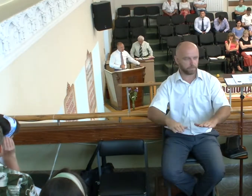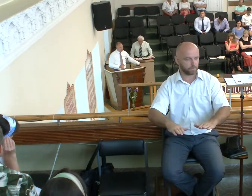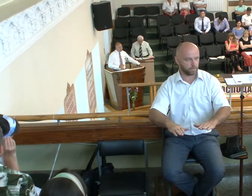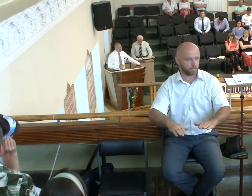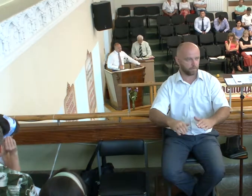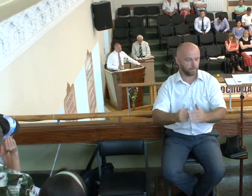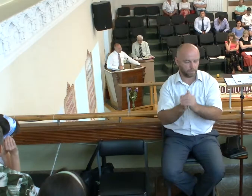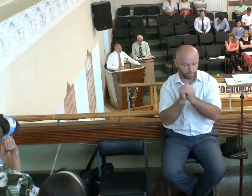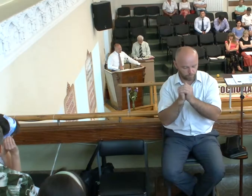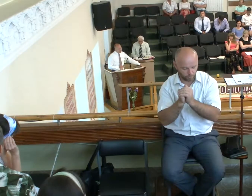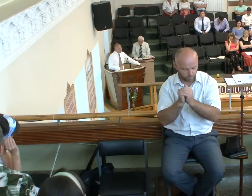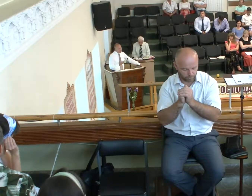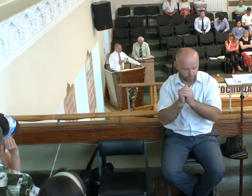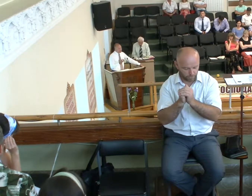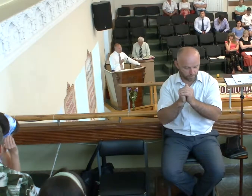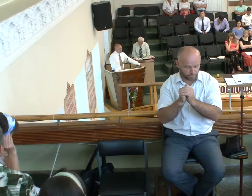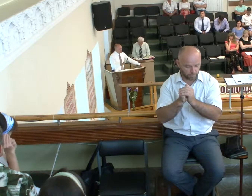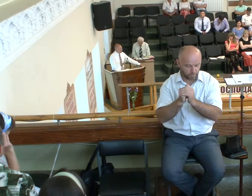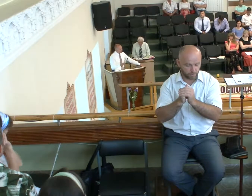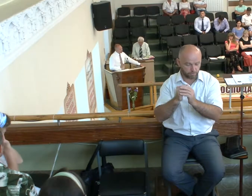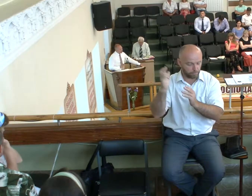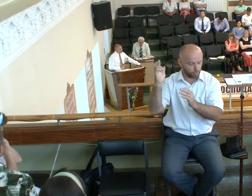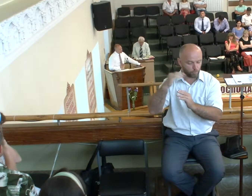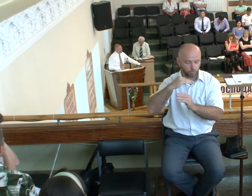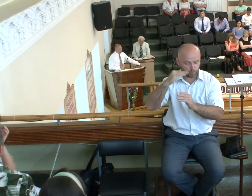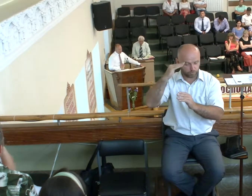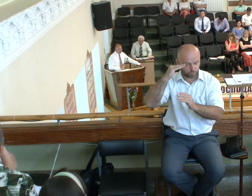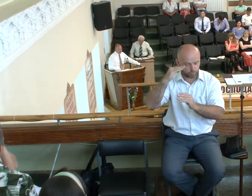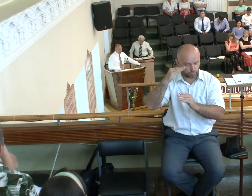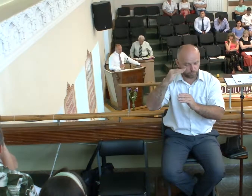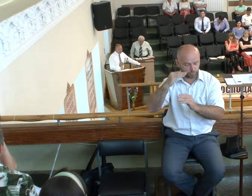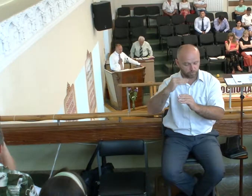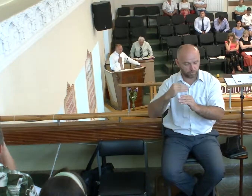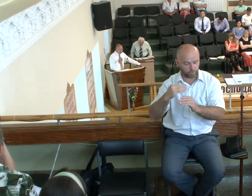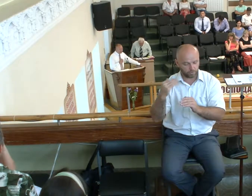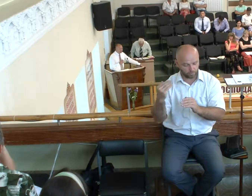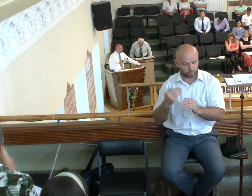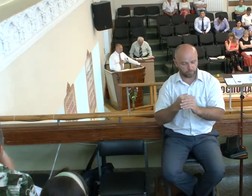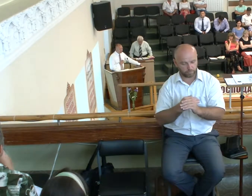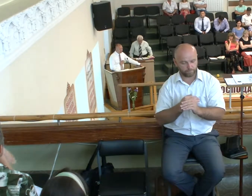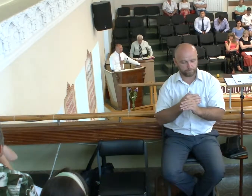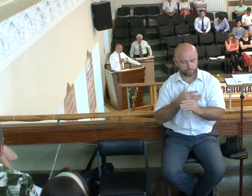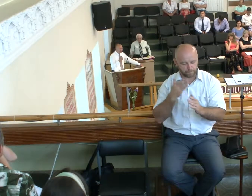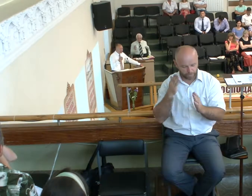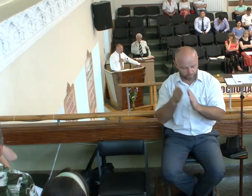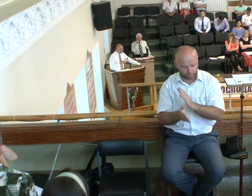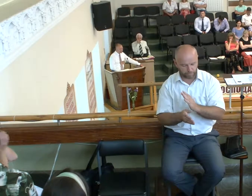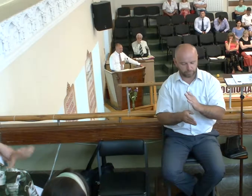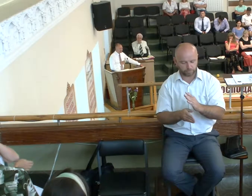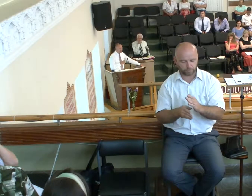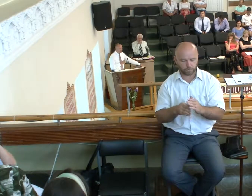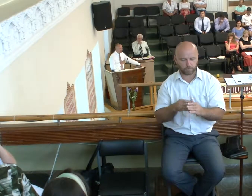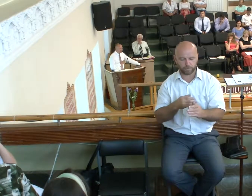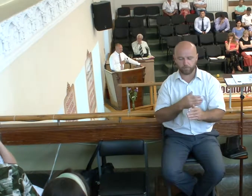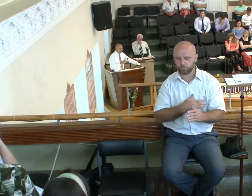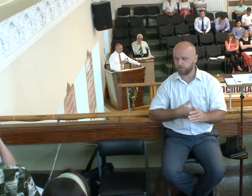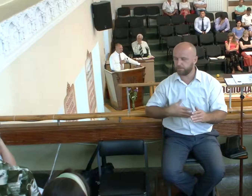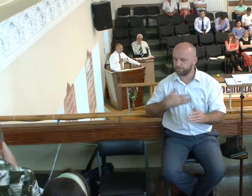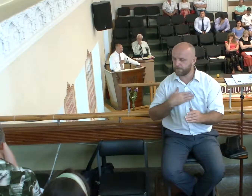что для него важнее было показать ученикам, что важно в первую очередь наполняться